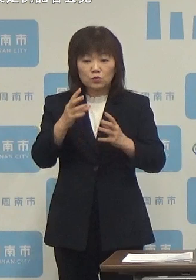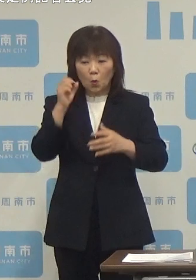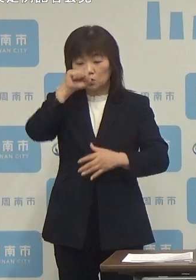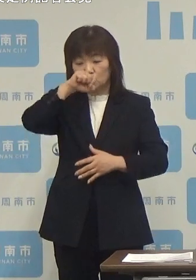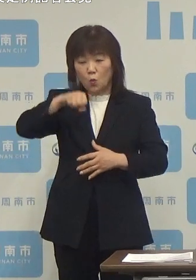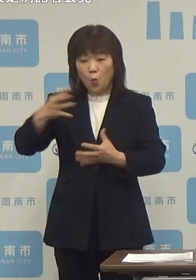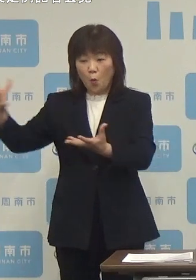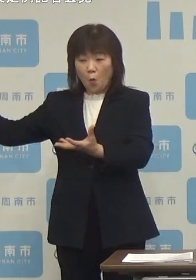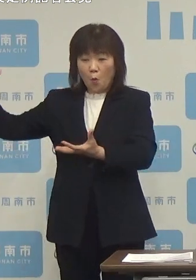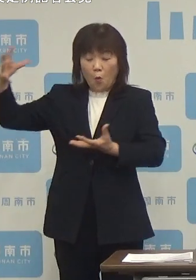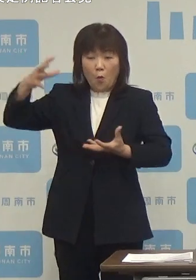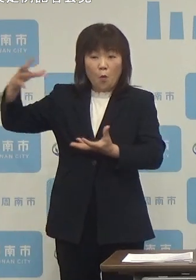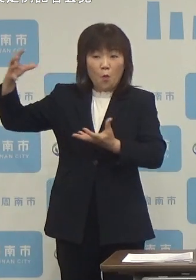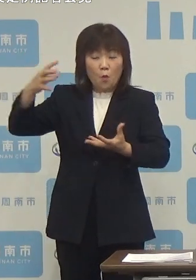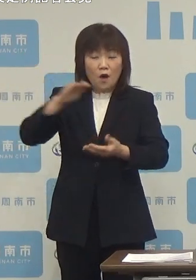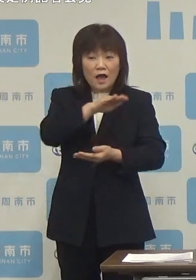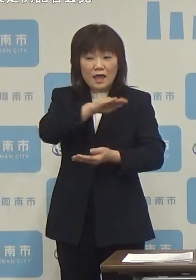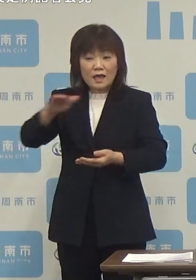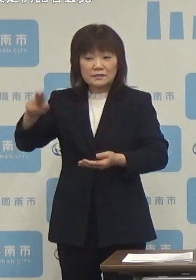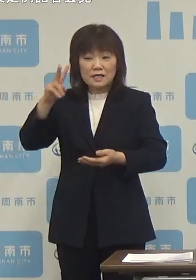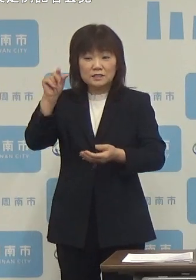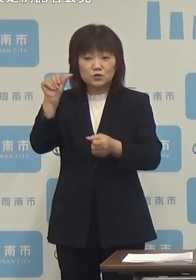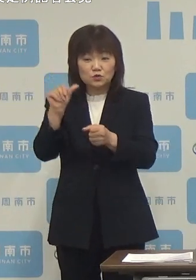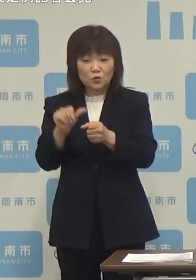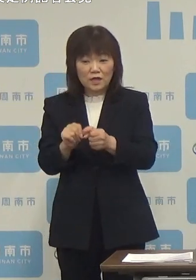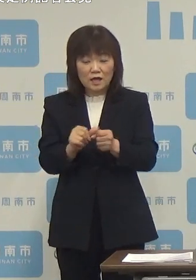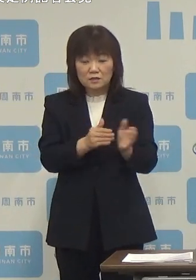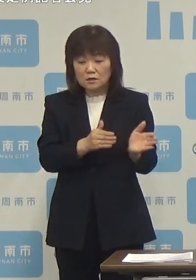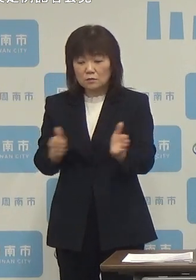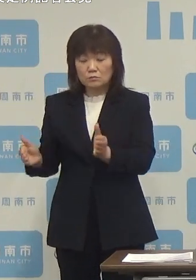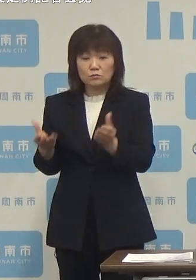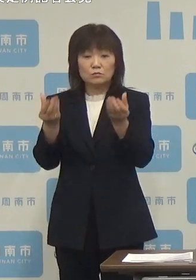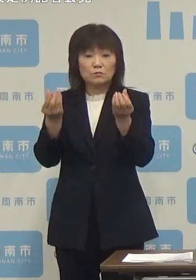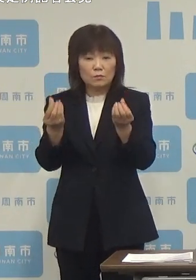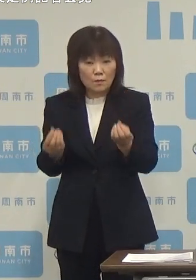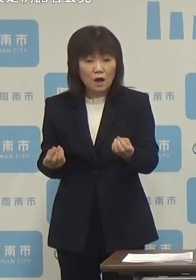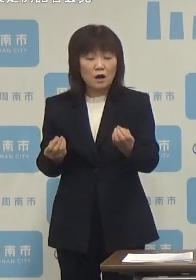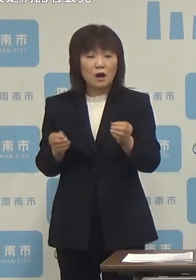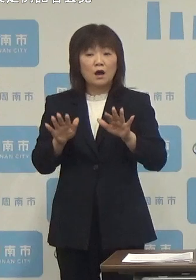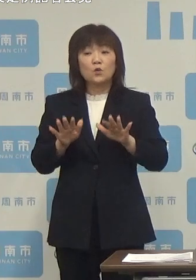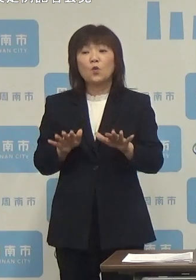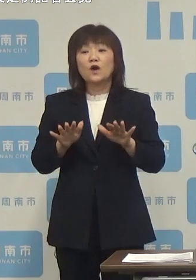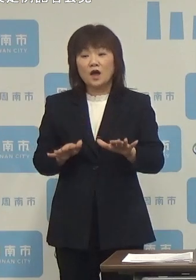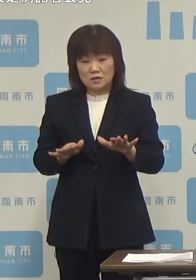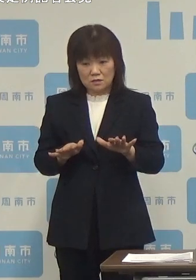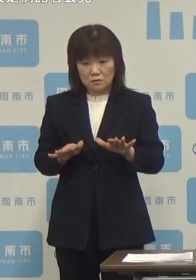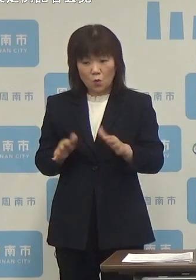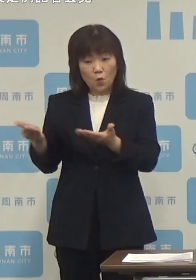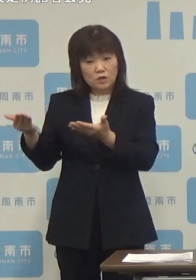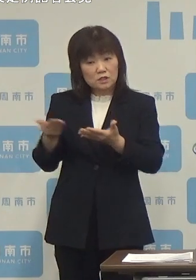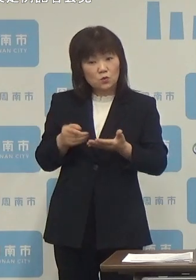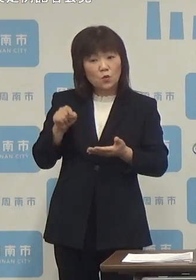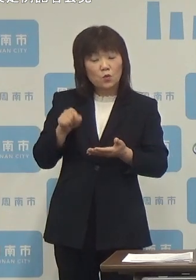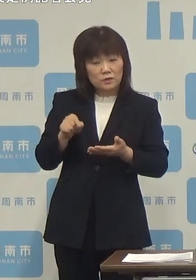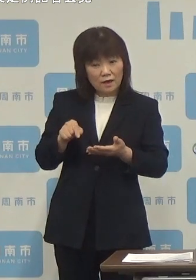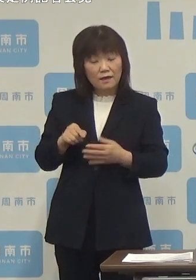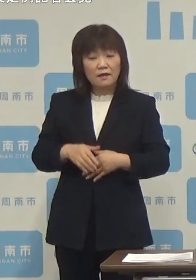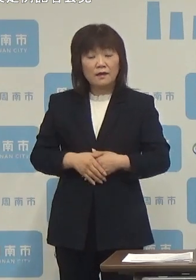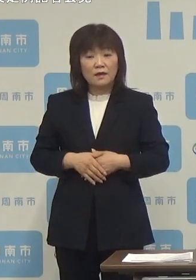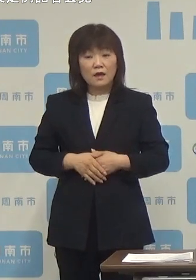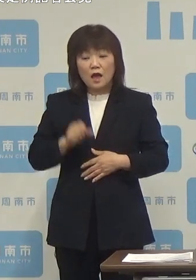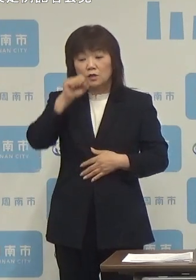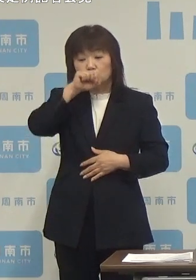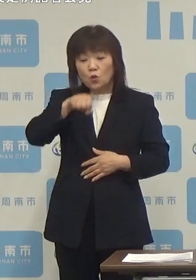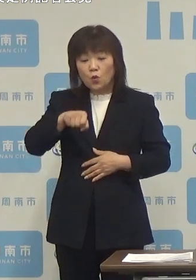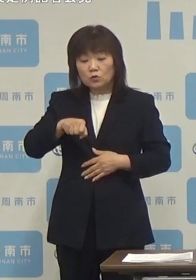した平成25年に整備しましたが、今回の寄贈により、